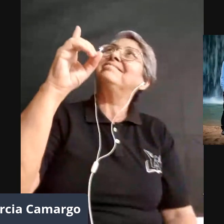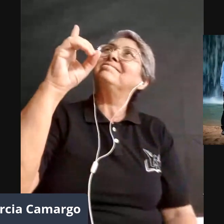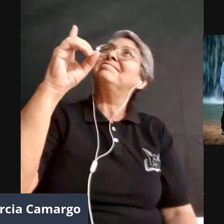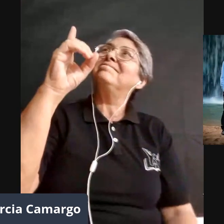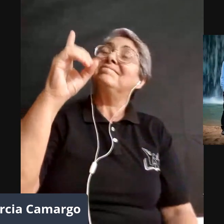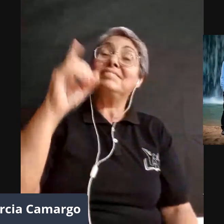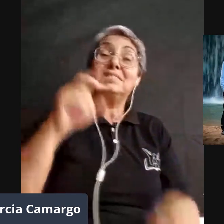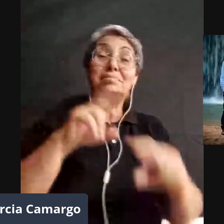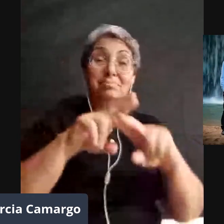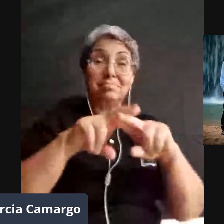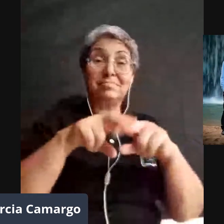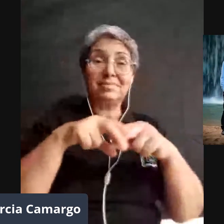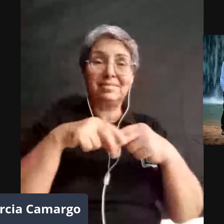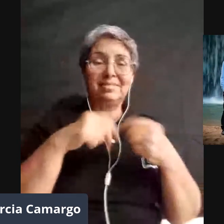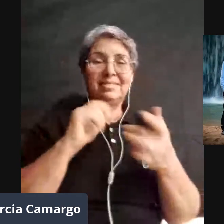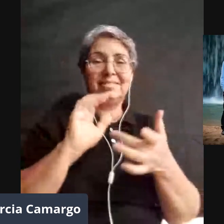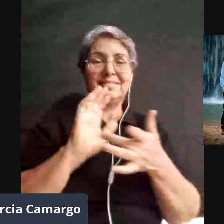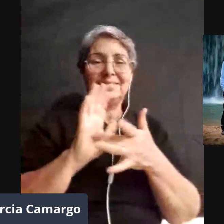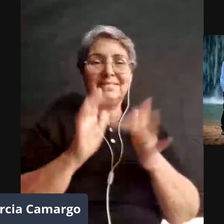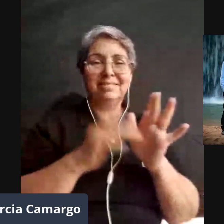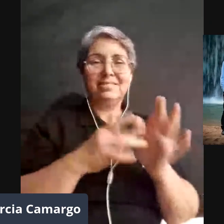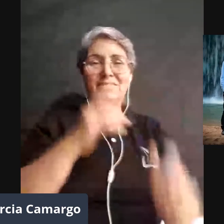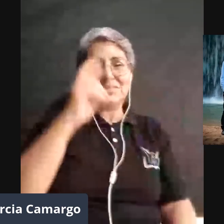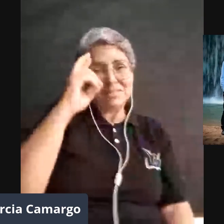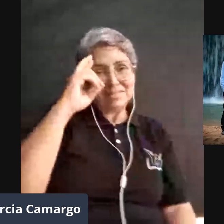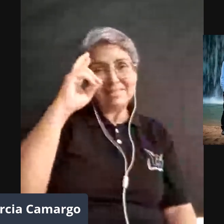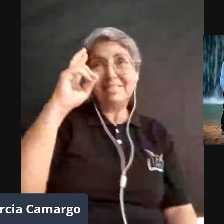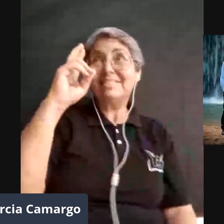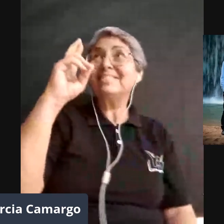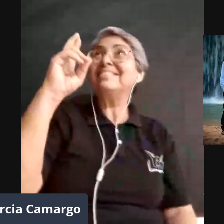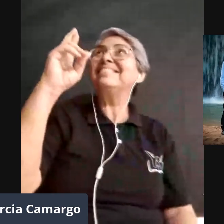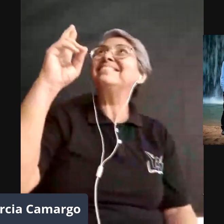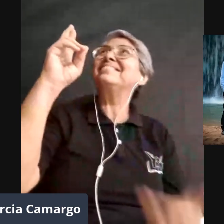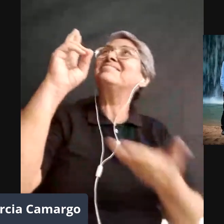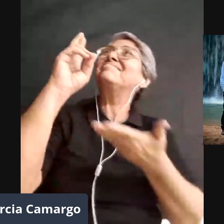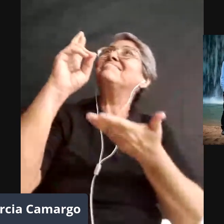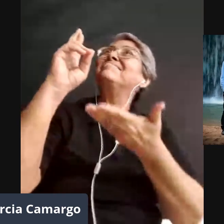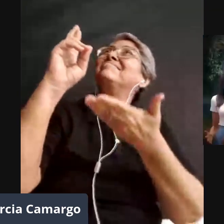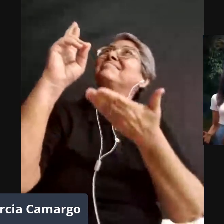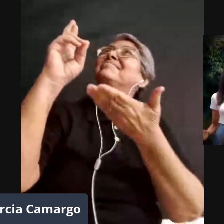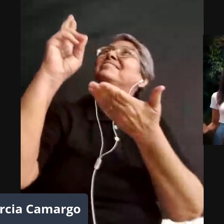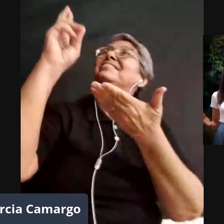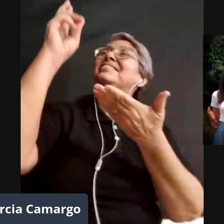Senhor, por sua graça, sim, eu